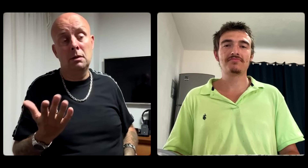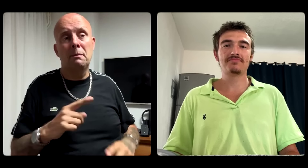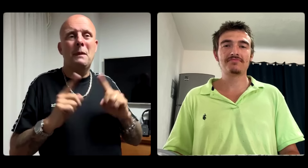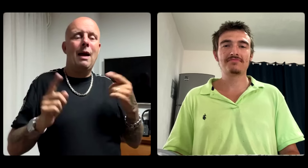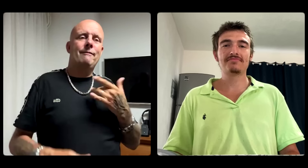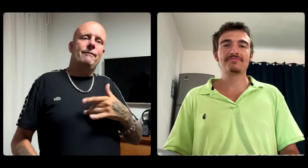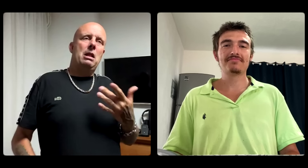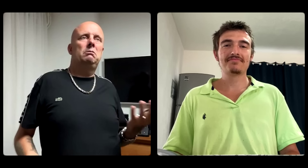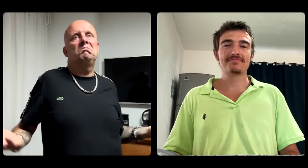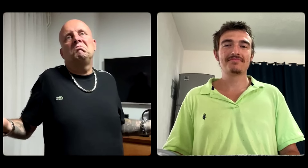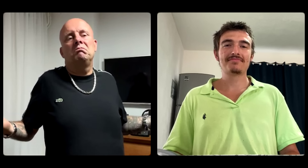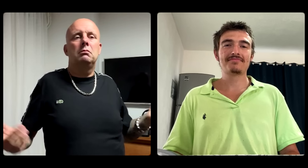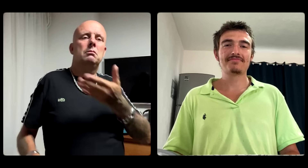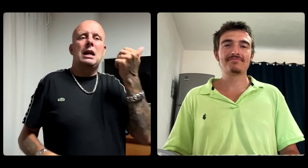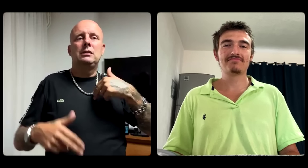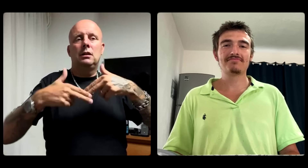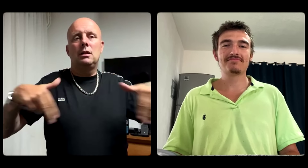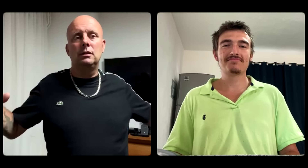pad krijgen.